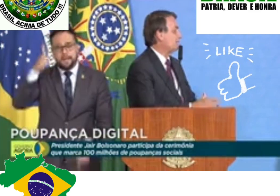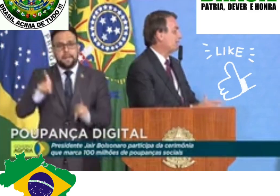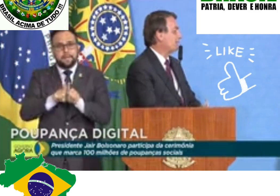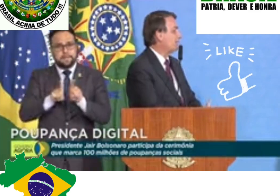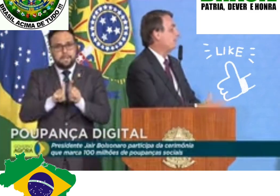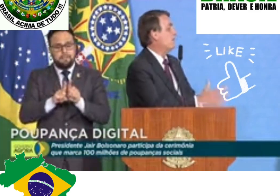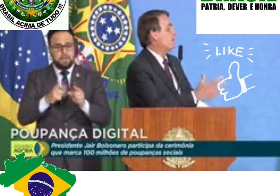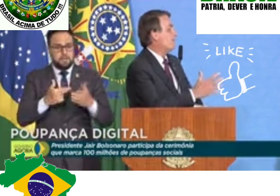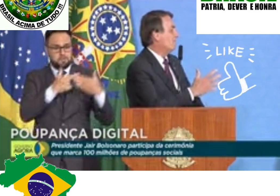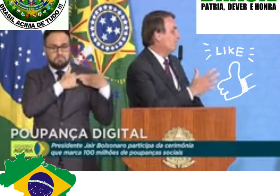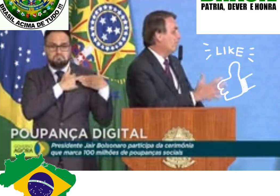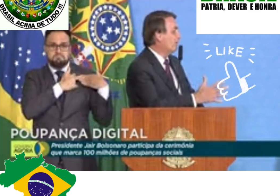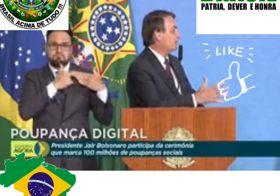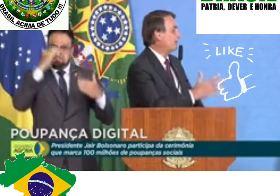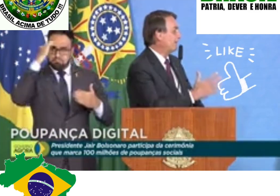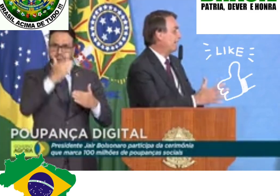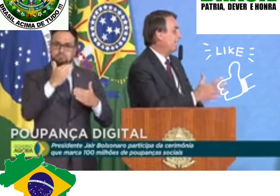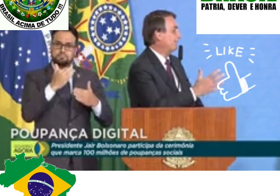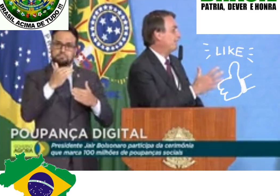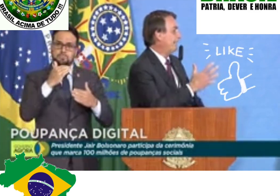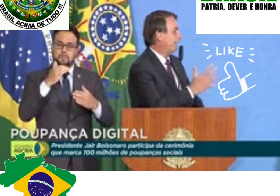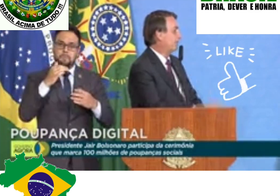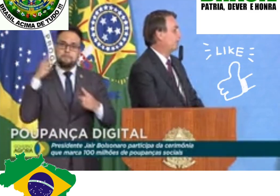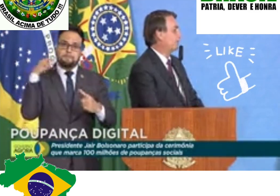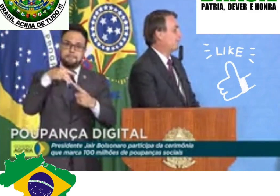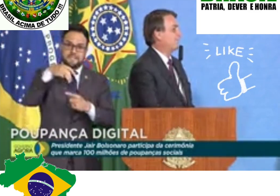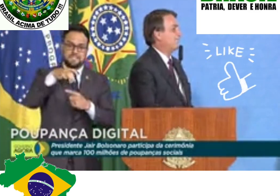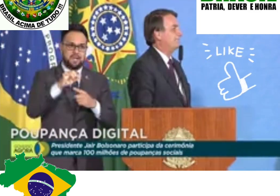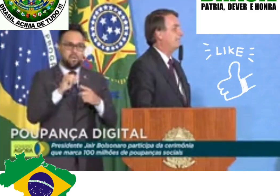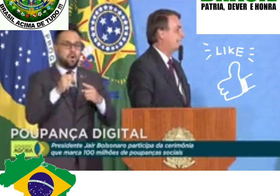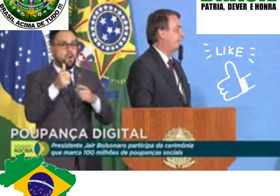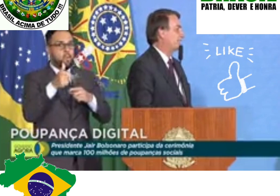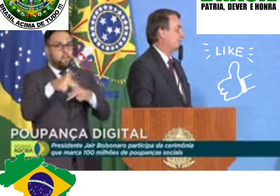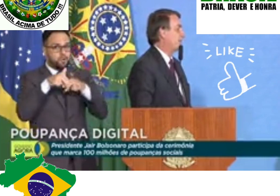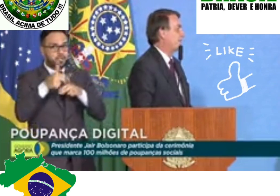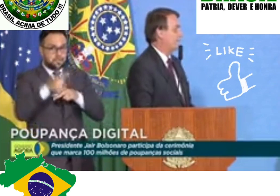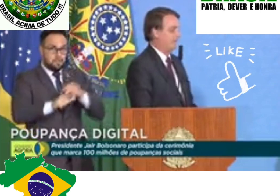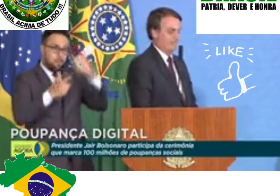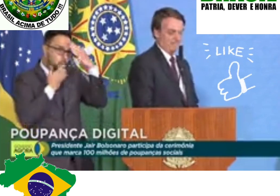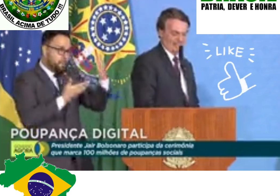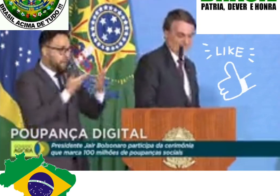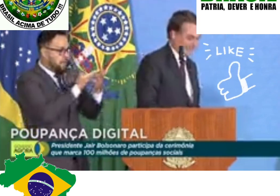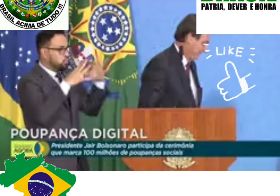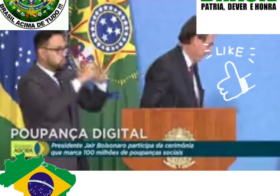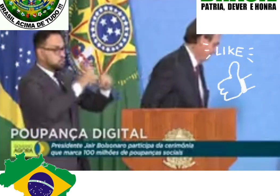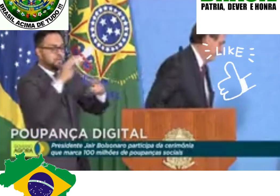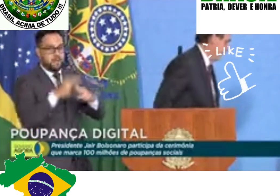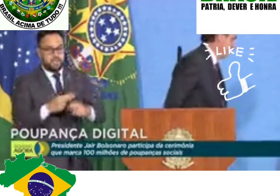missão. Mais uma vez, muito obrigado a todos vocês da Caixa Econômica Federal.